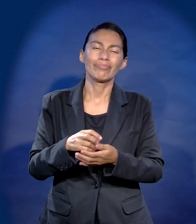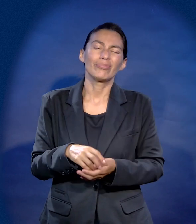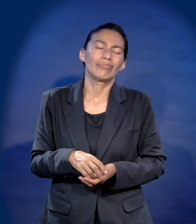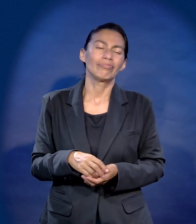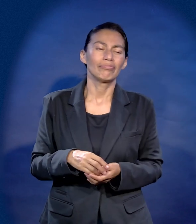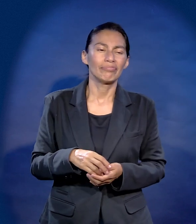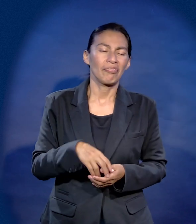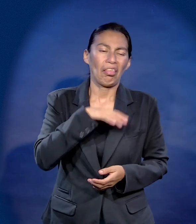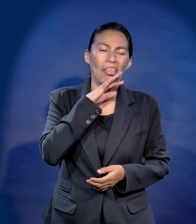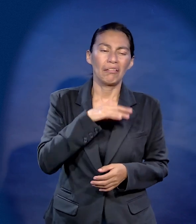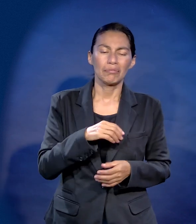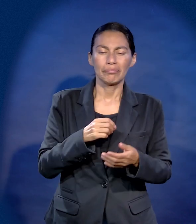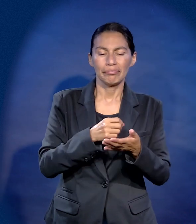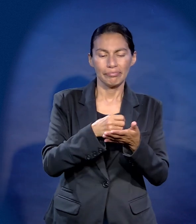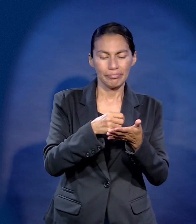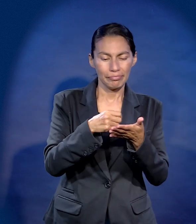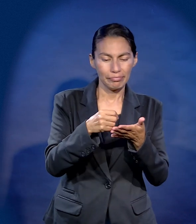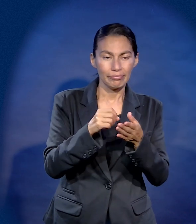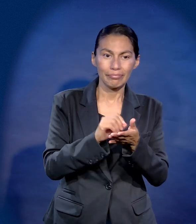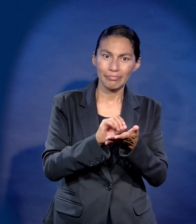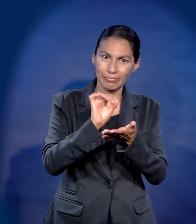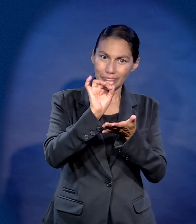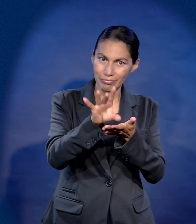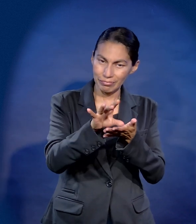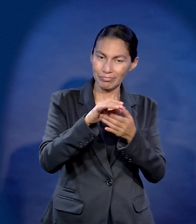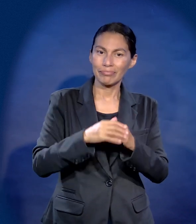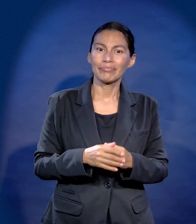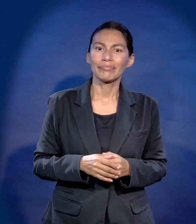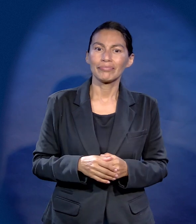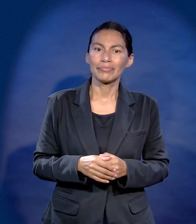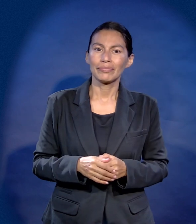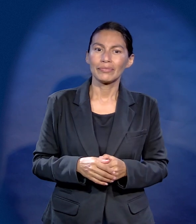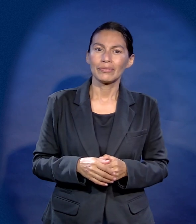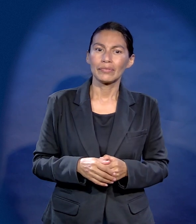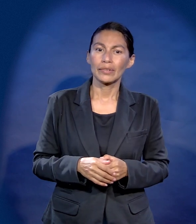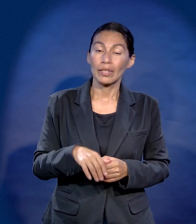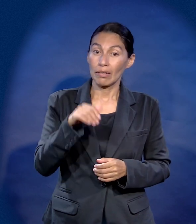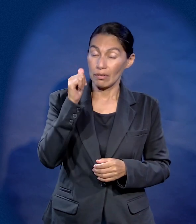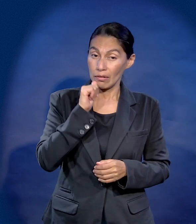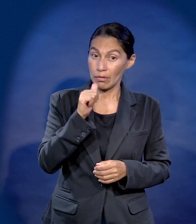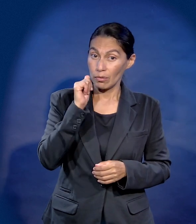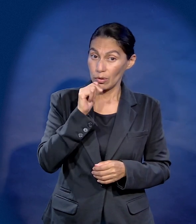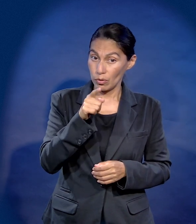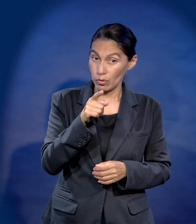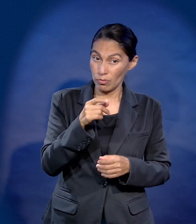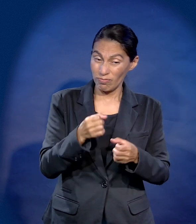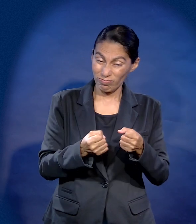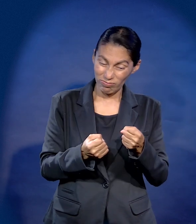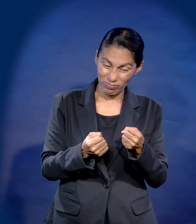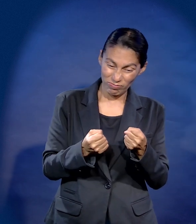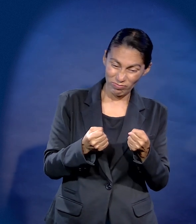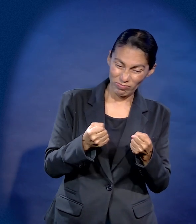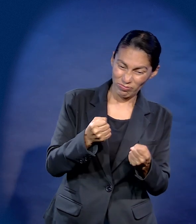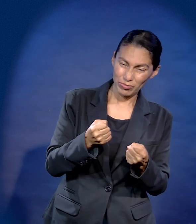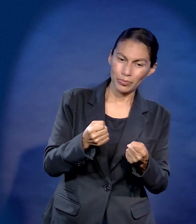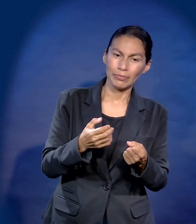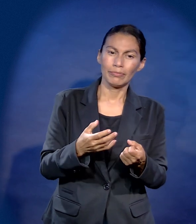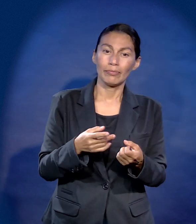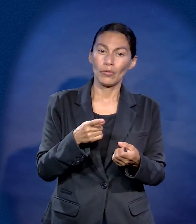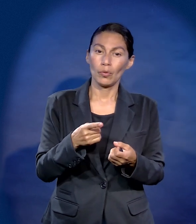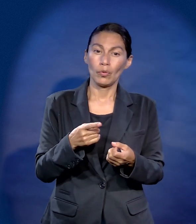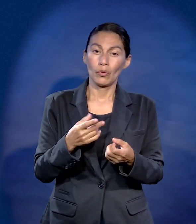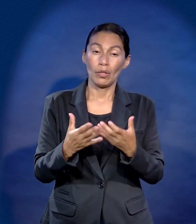usted está luchando. Eso se llama forzar los mandos. Pero finalmente usted decide enviar el mensaje. Cada vez que